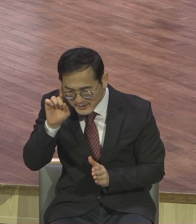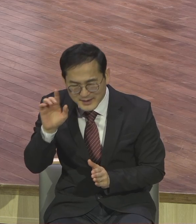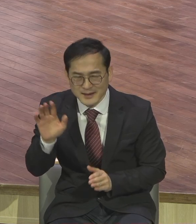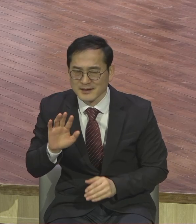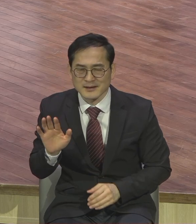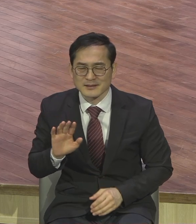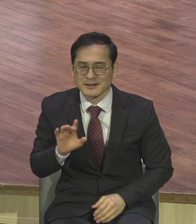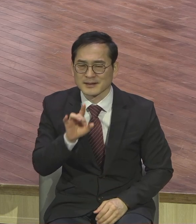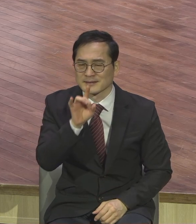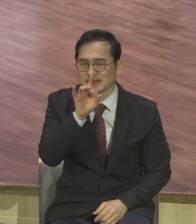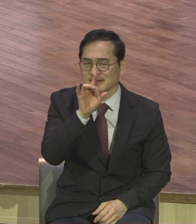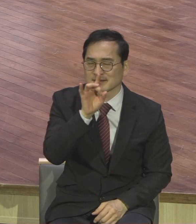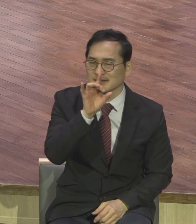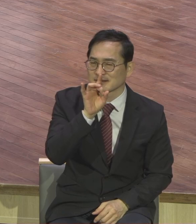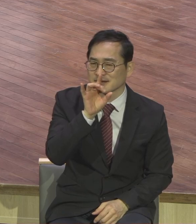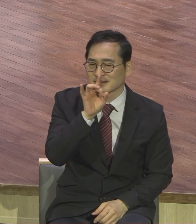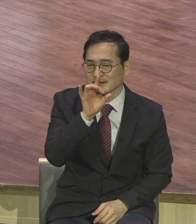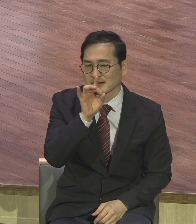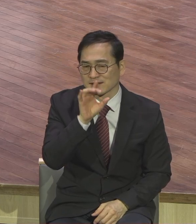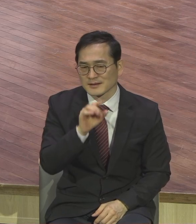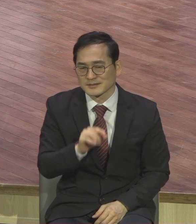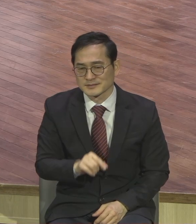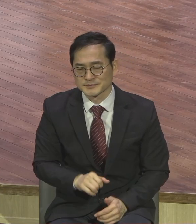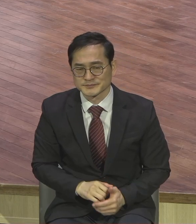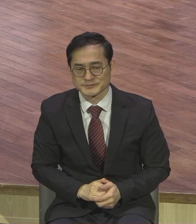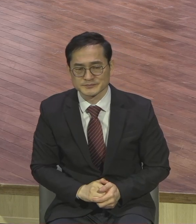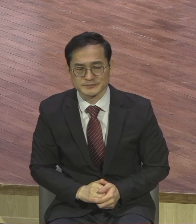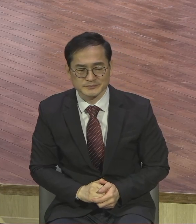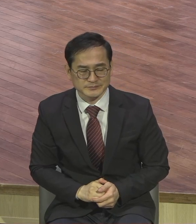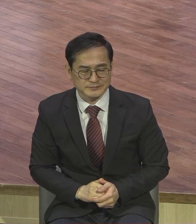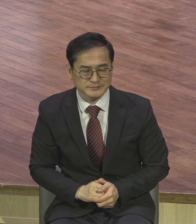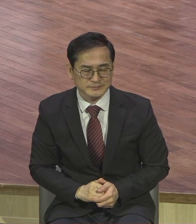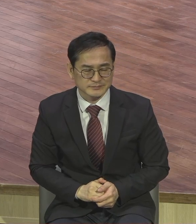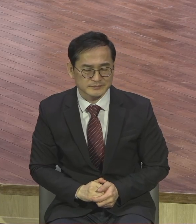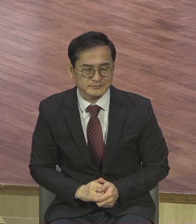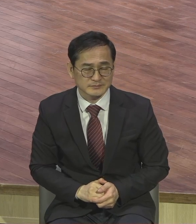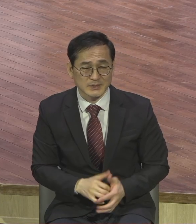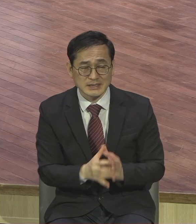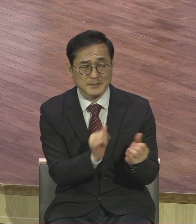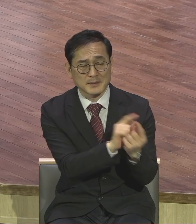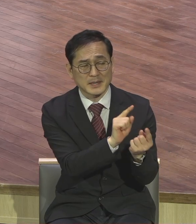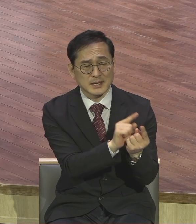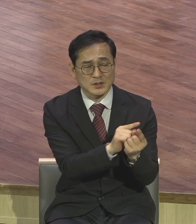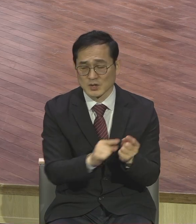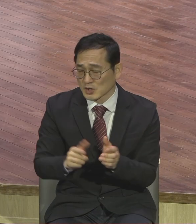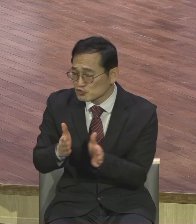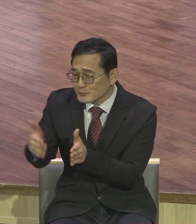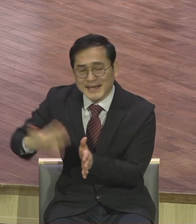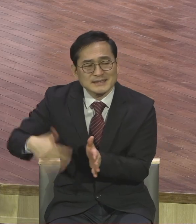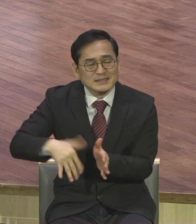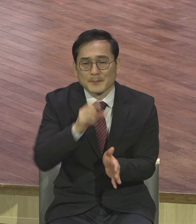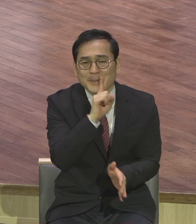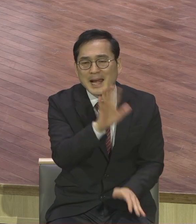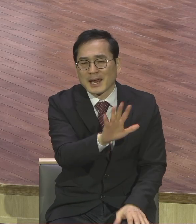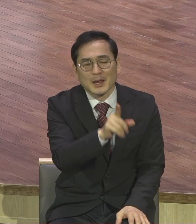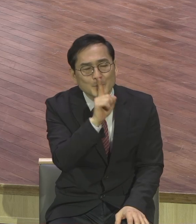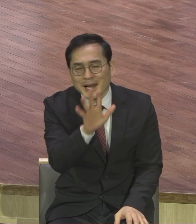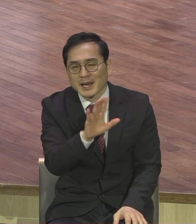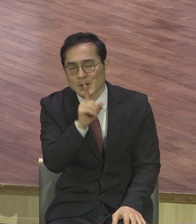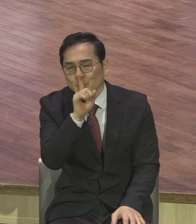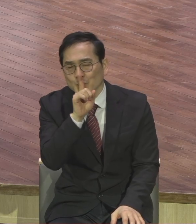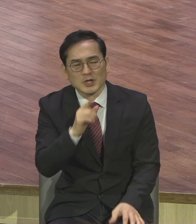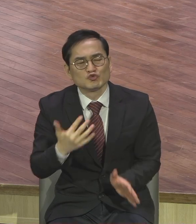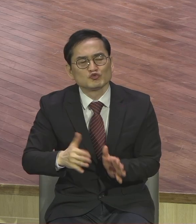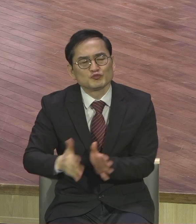죽을 때까지 못해요. 한마디도 전하지 못합니다. 그렇게 사람을 많이 만나도 못해요. 내가 준비를 덜